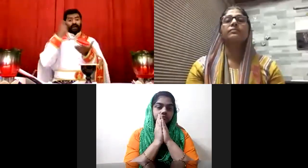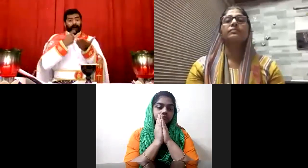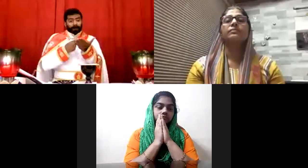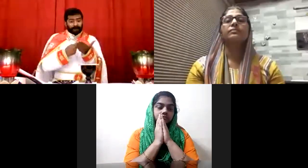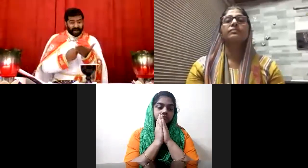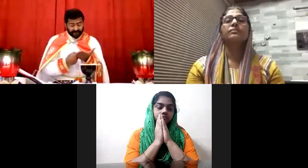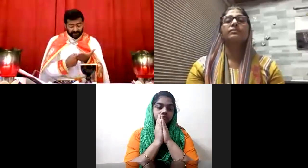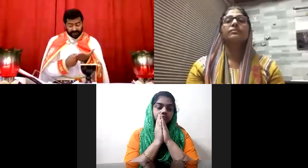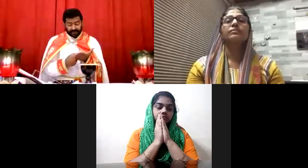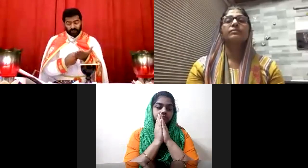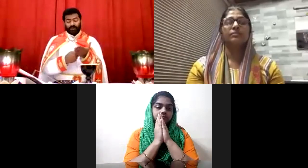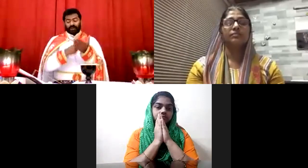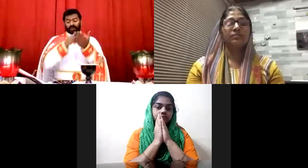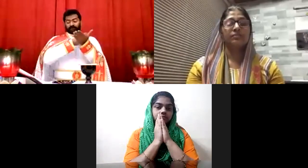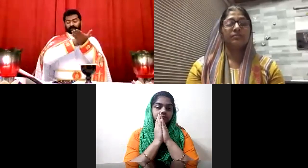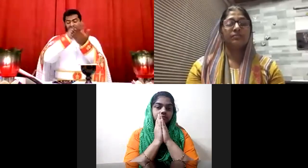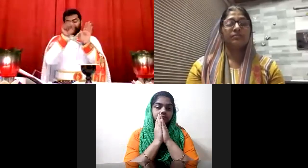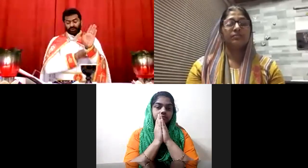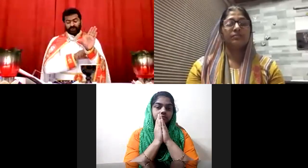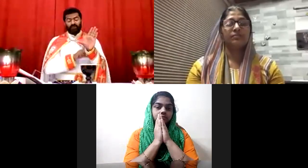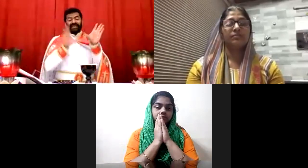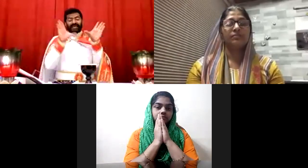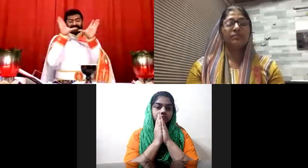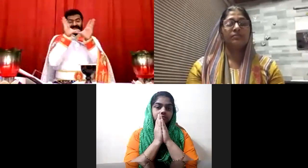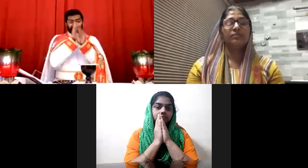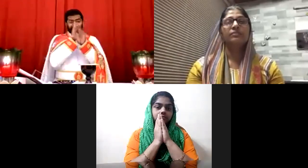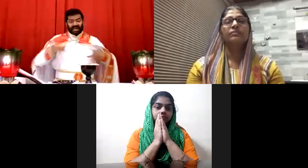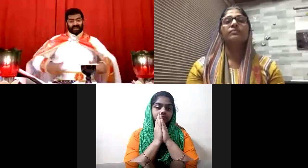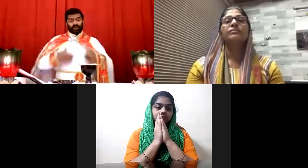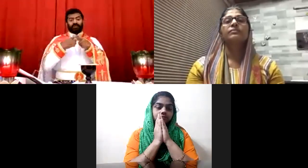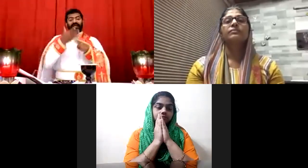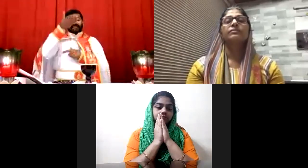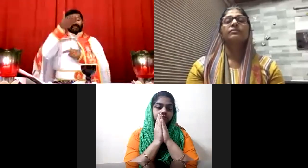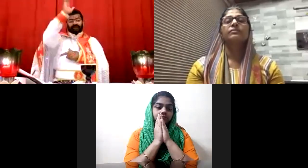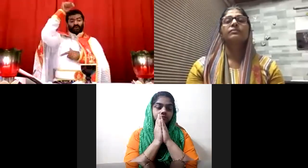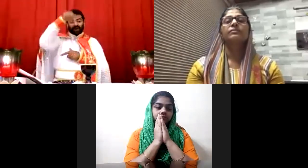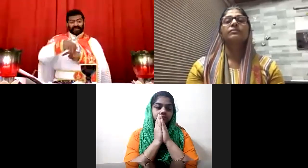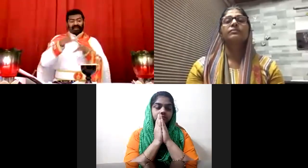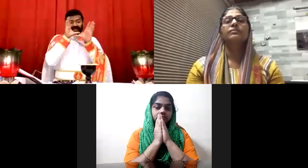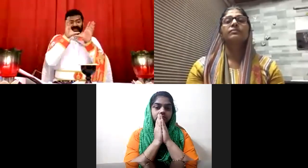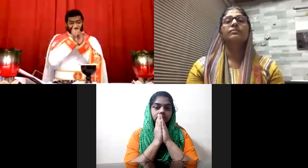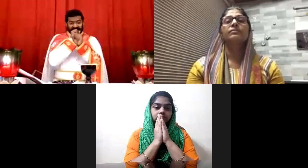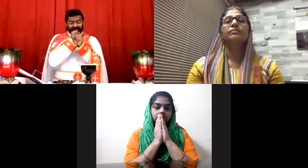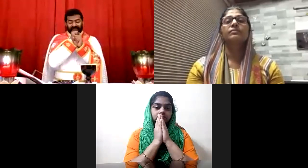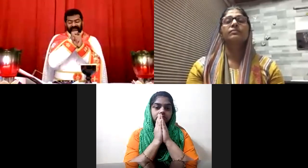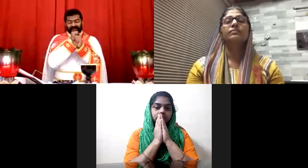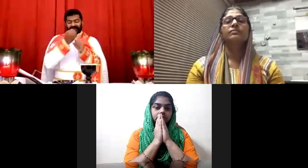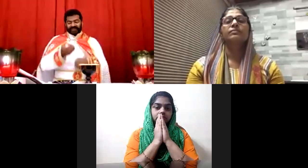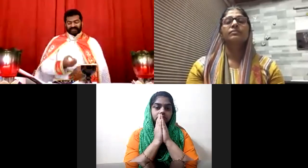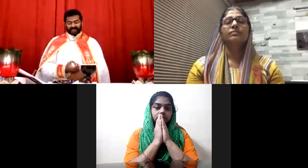മഹനീയവും ഭയഭക്തിജനകവും പരിശുദ്ധവും ജീവദായകവും ദിവ്യവുമായി